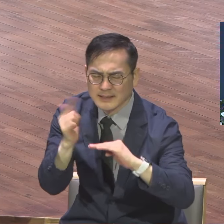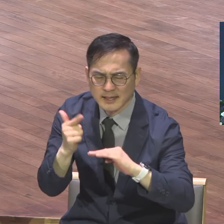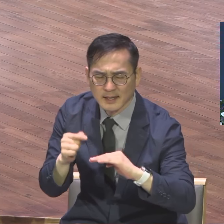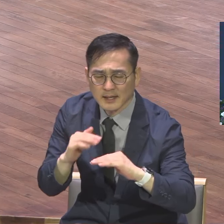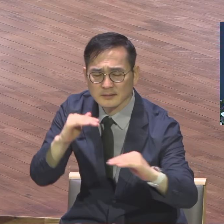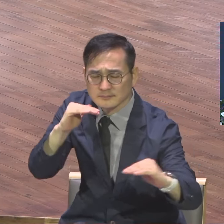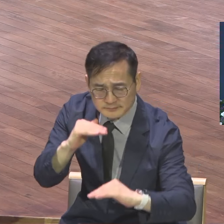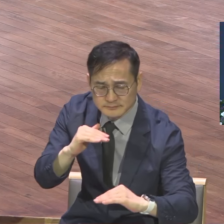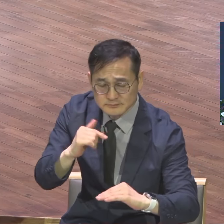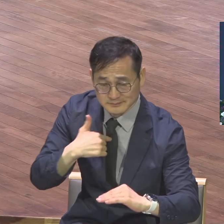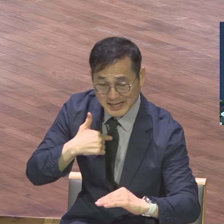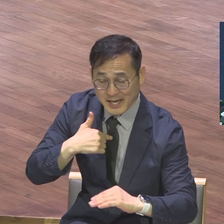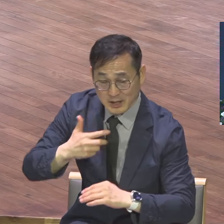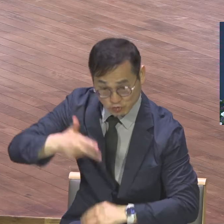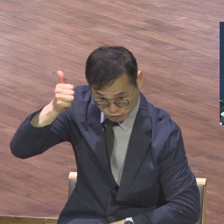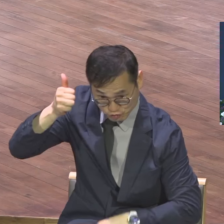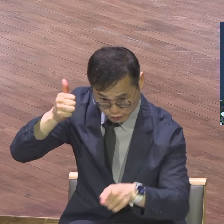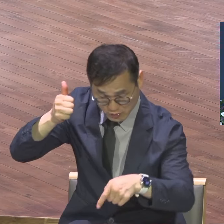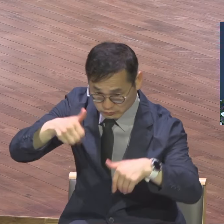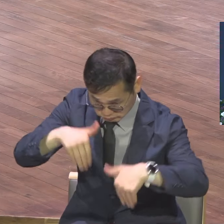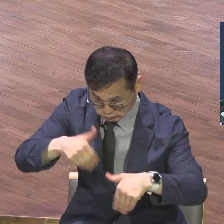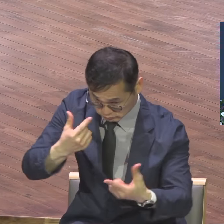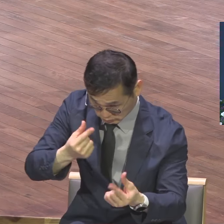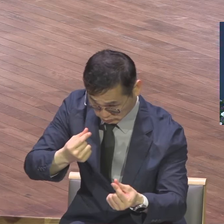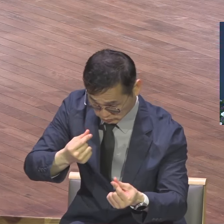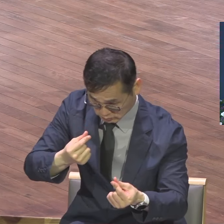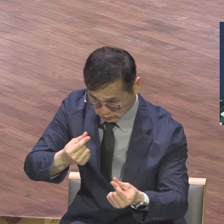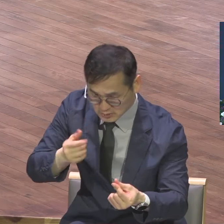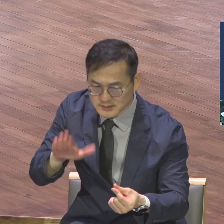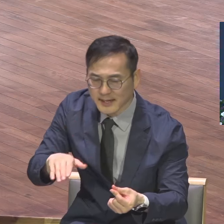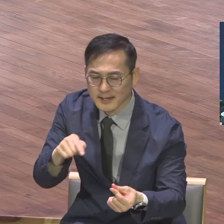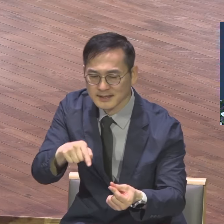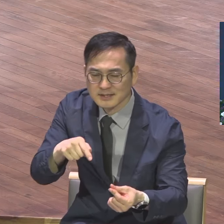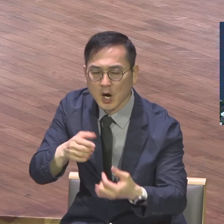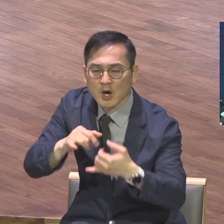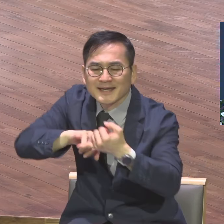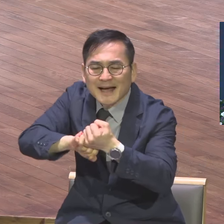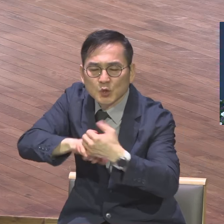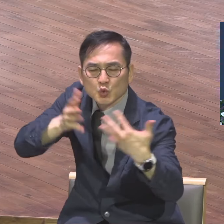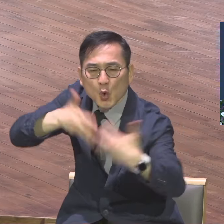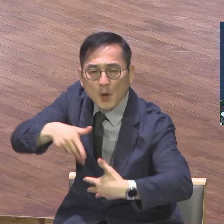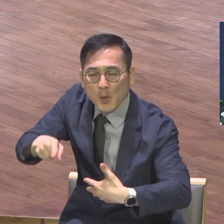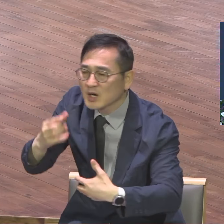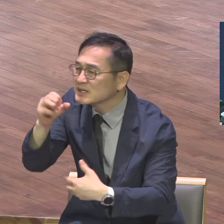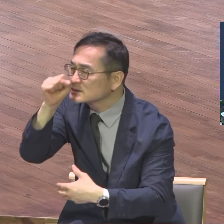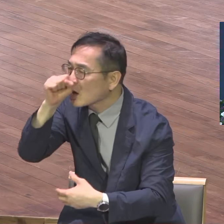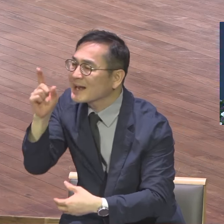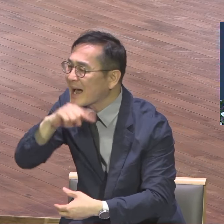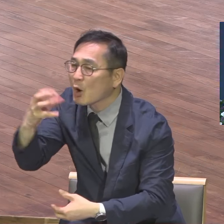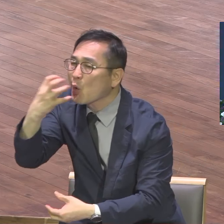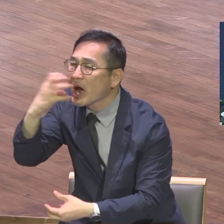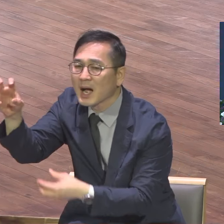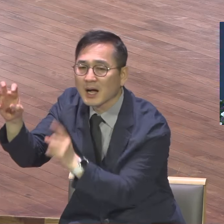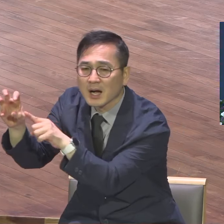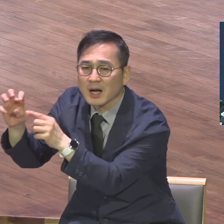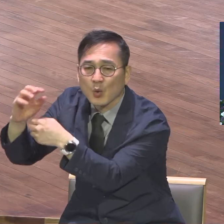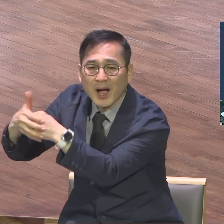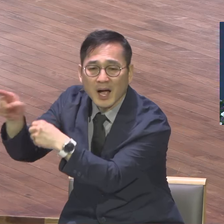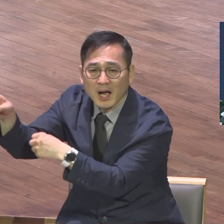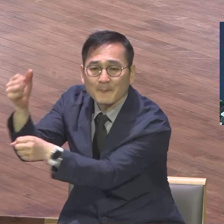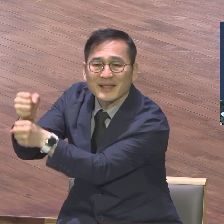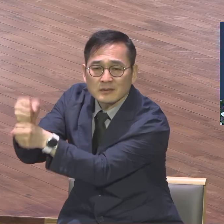너 죽어. 죽는 거야. 이건 약속이면 안 돼. 이 선악과를 만드는 창조주와